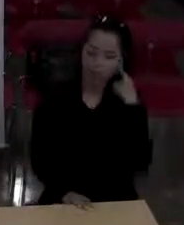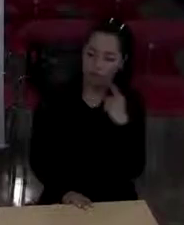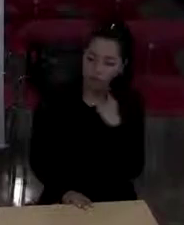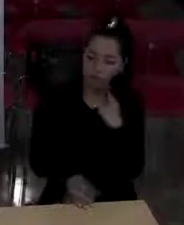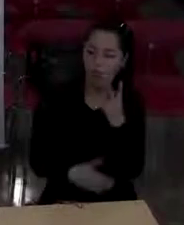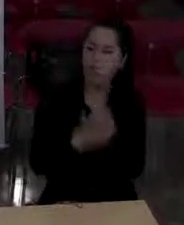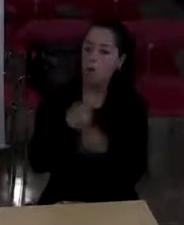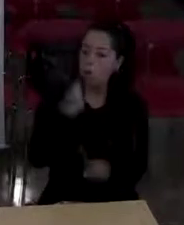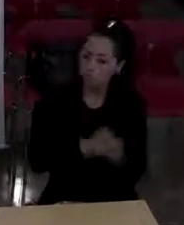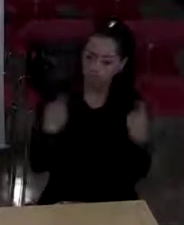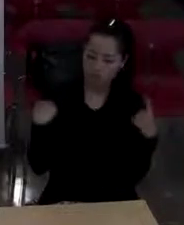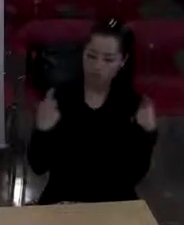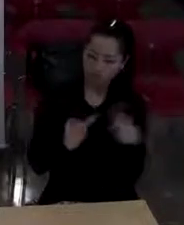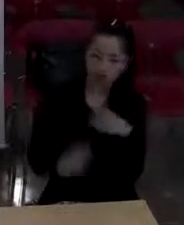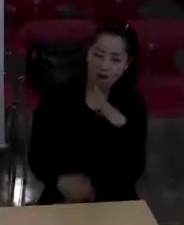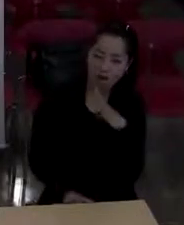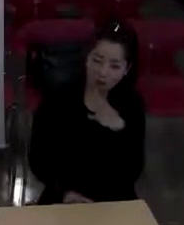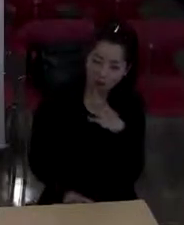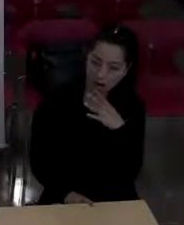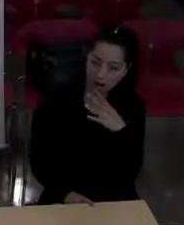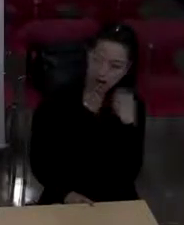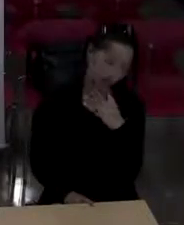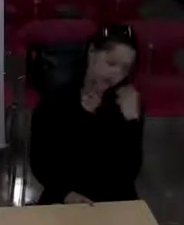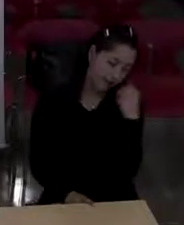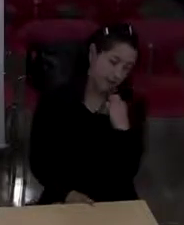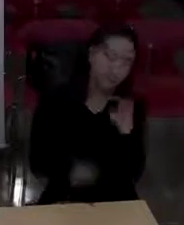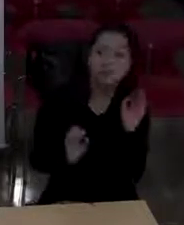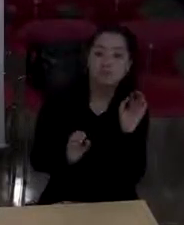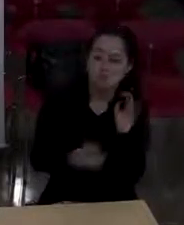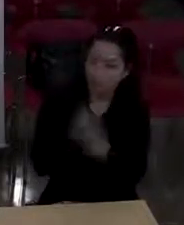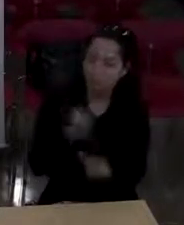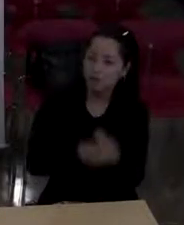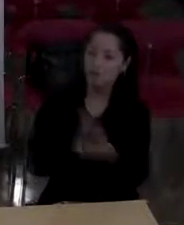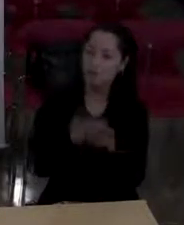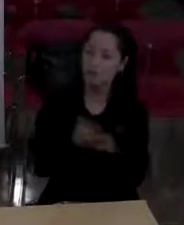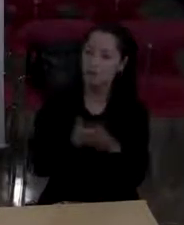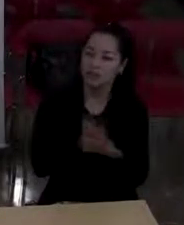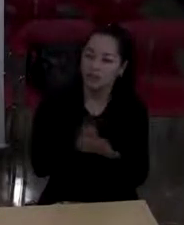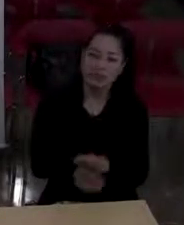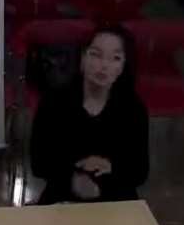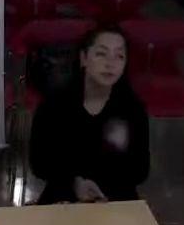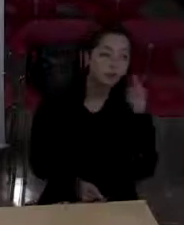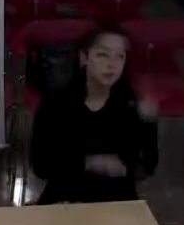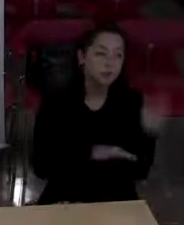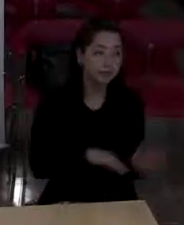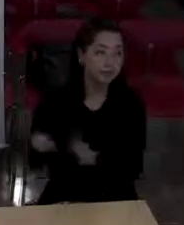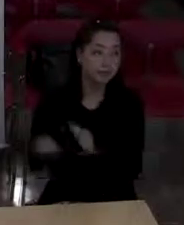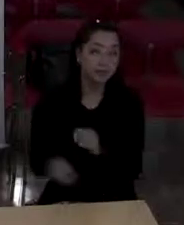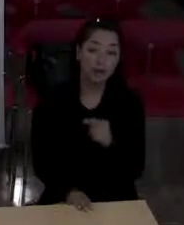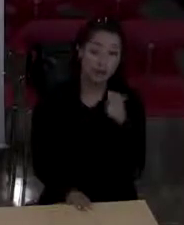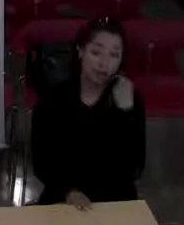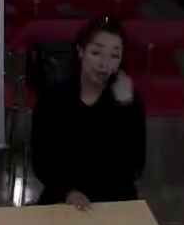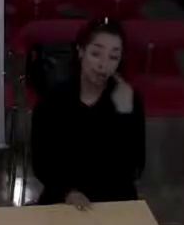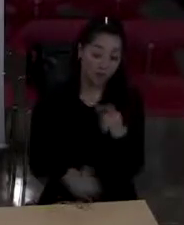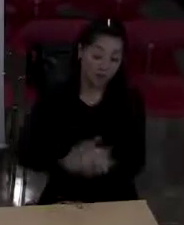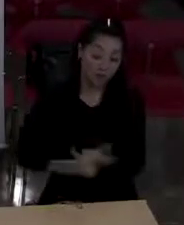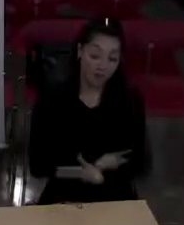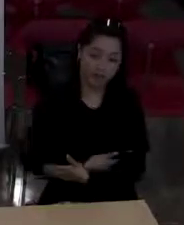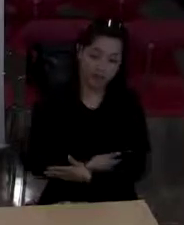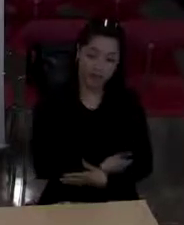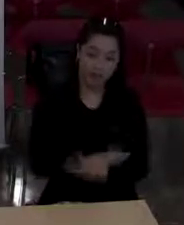Entonces pues retomando el primer caso de todo cómo se da el desarrollo auditivo, recordamos que en el segundo mes y hasta los 3 años, los